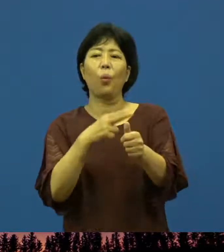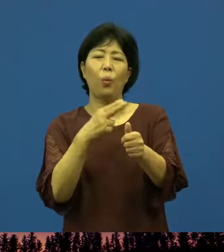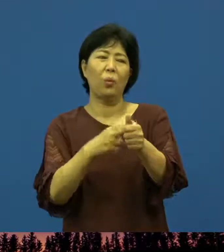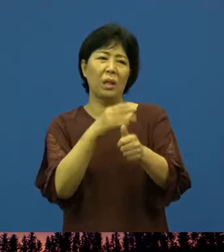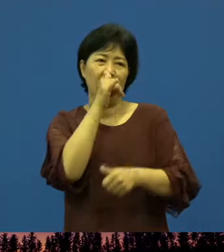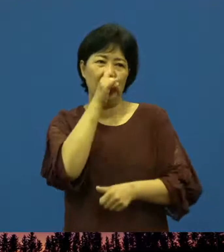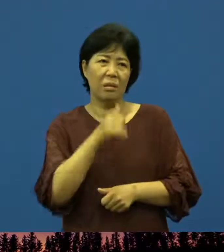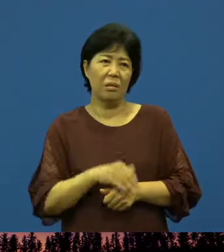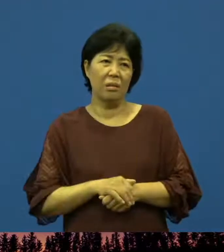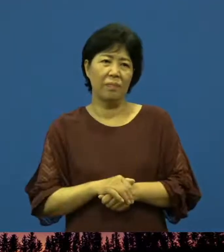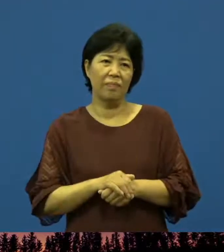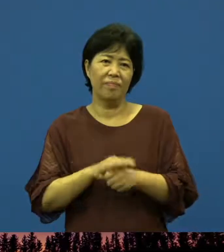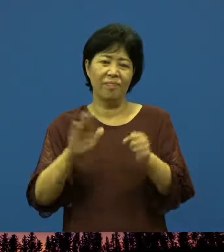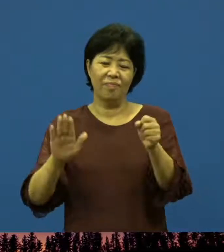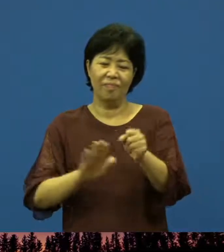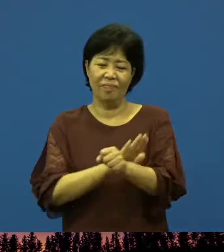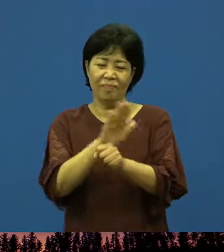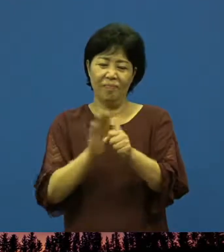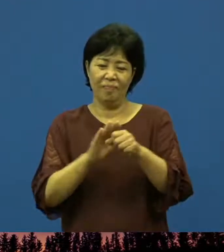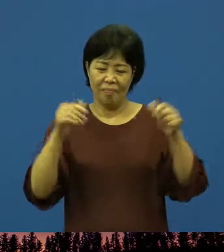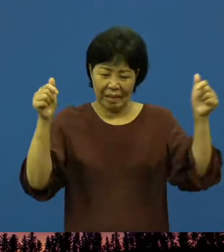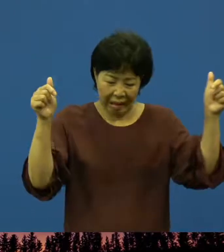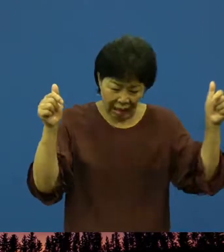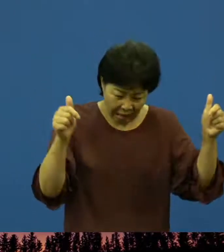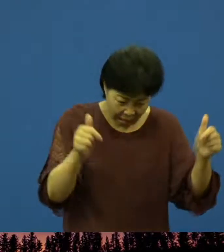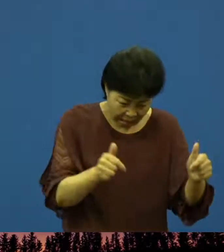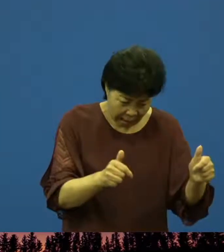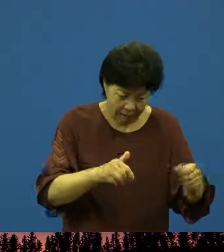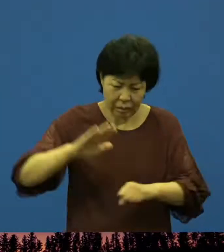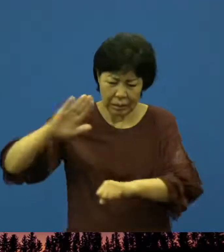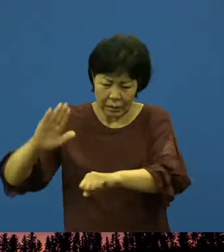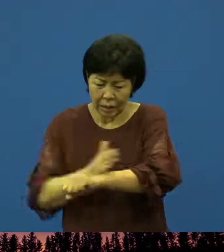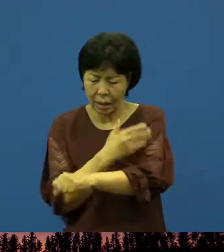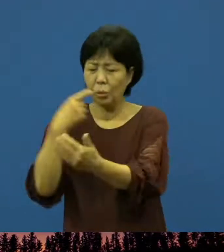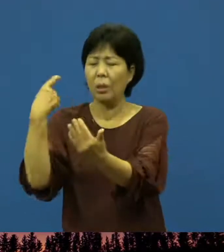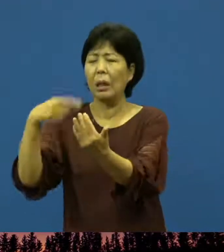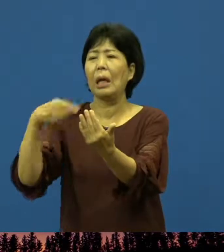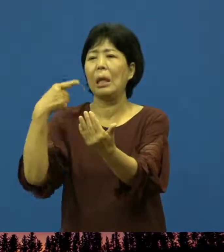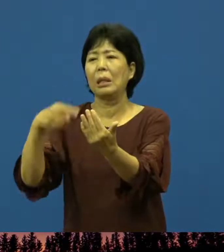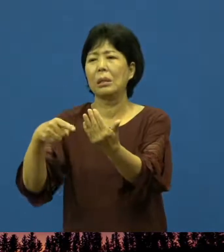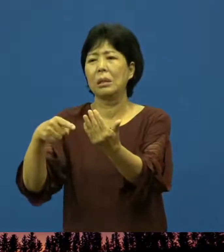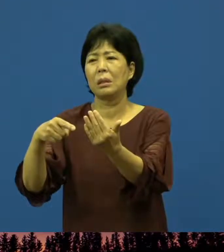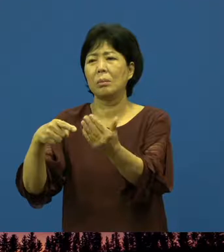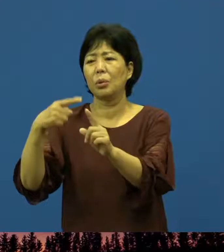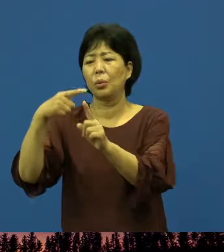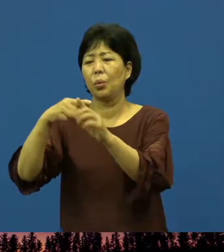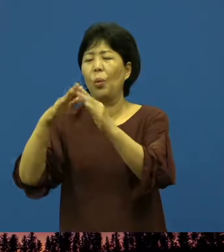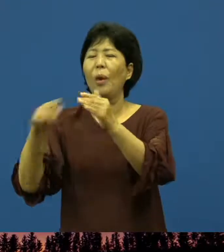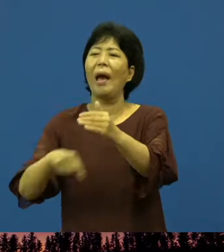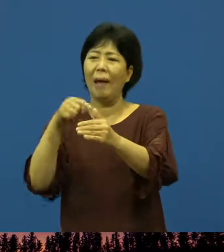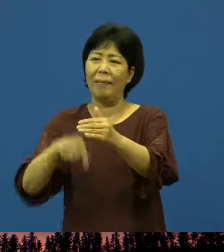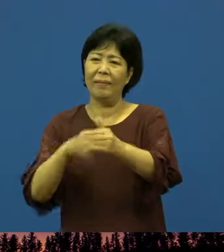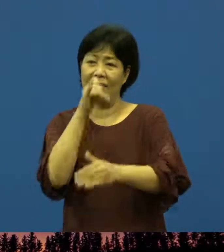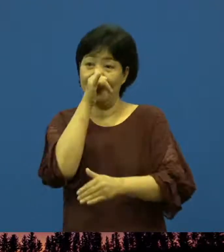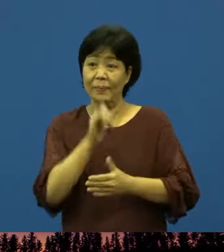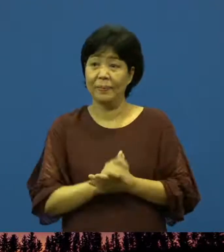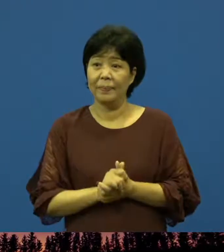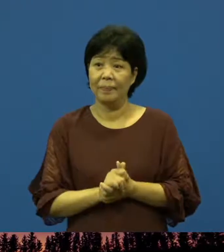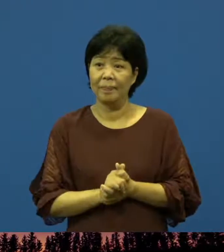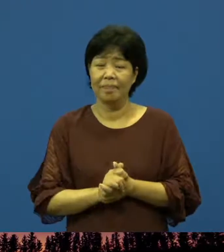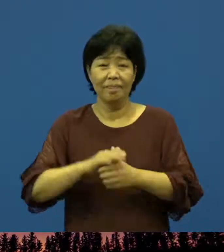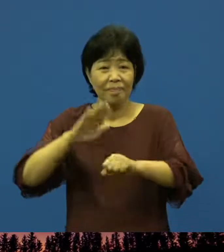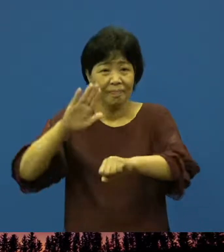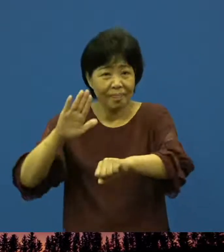식고 그런 사랑이 계속되지 않는가 잘못된 가르침이 교회 안에 돌아다닙니다. 여러분 이